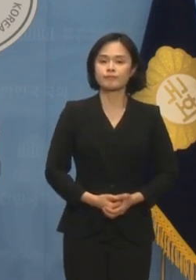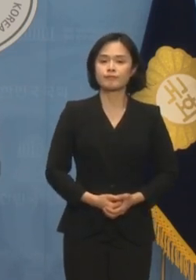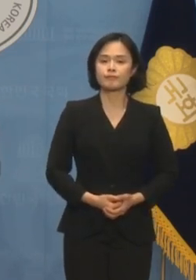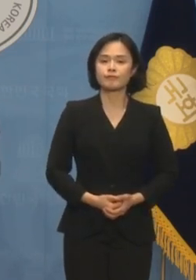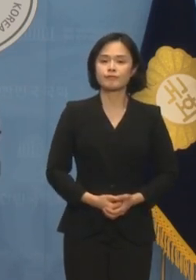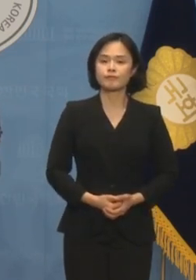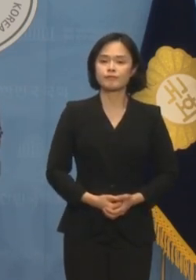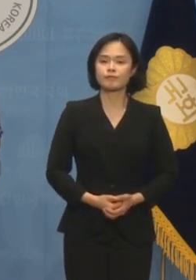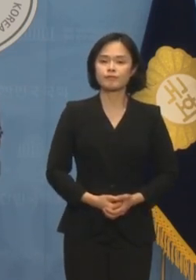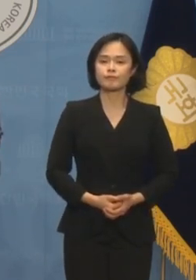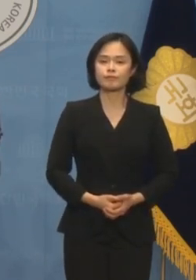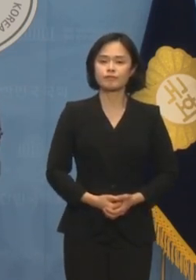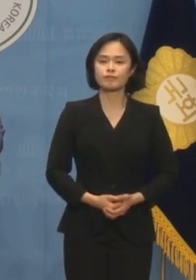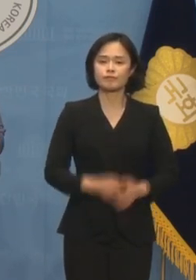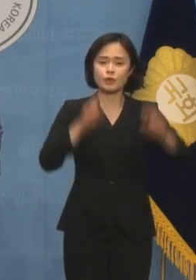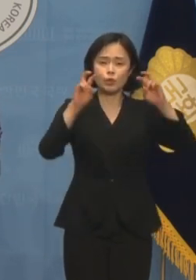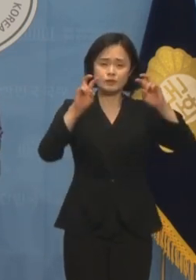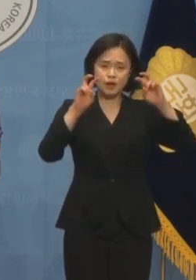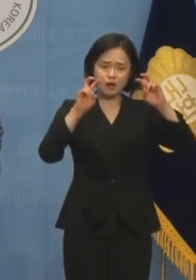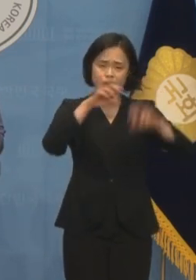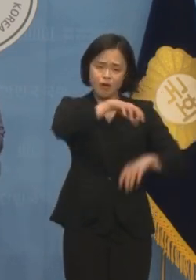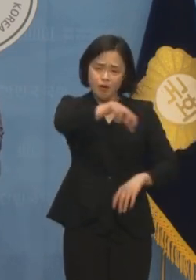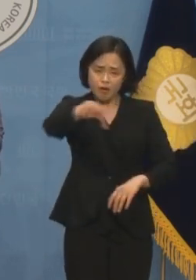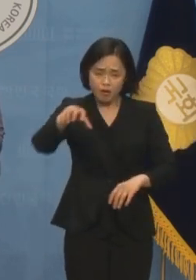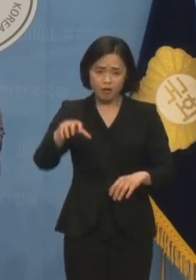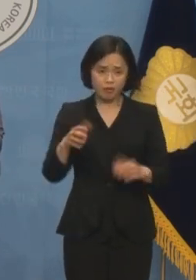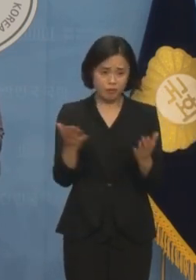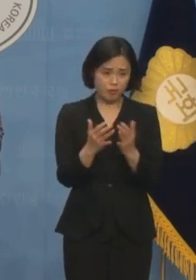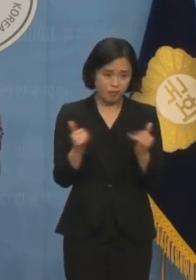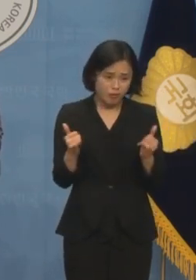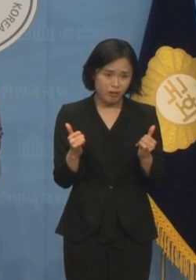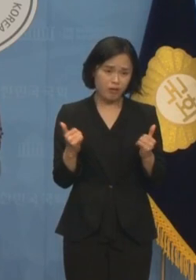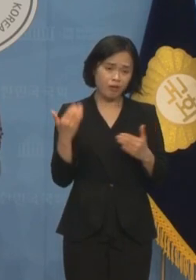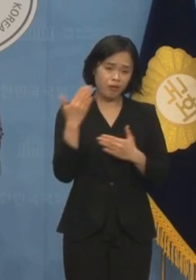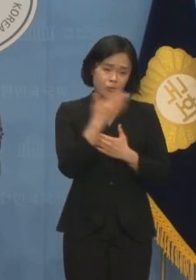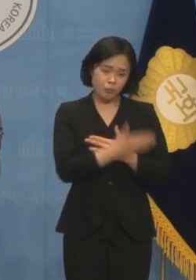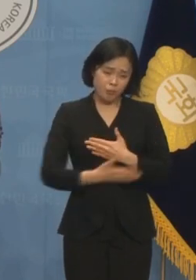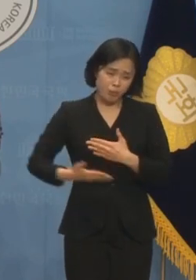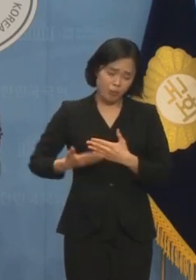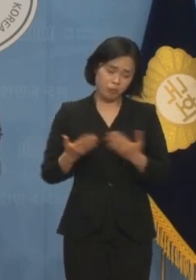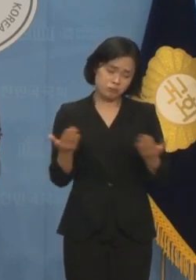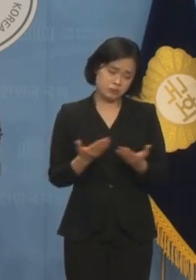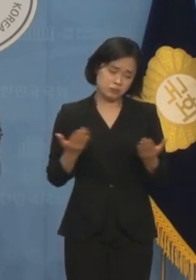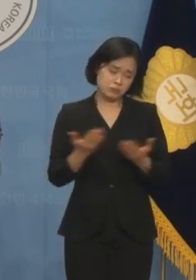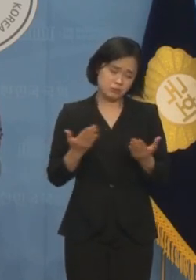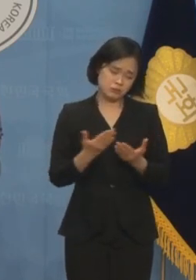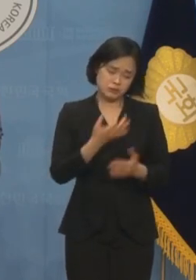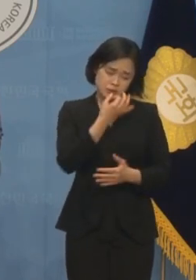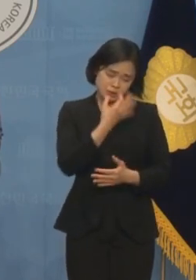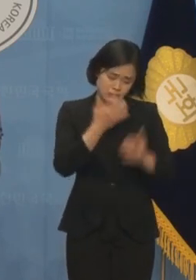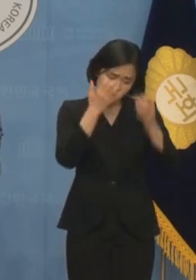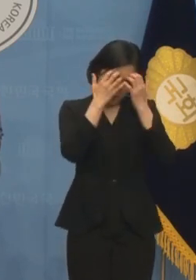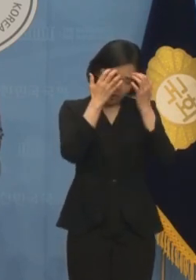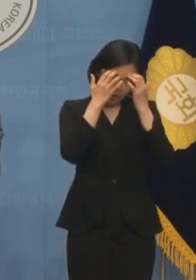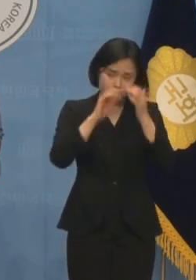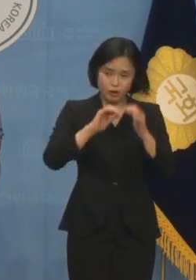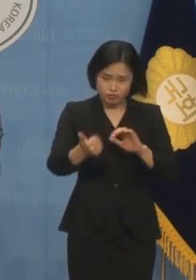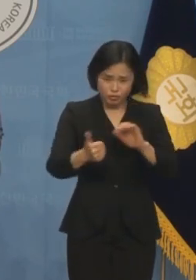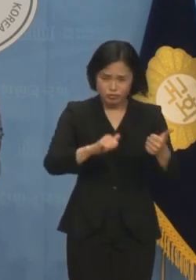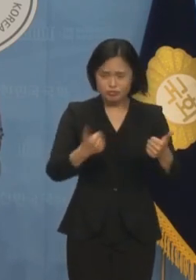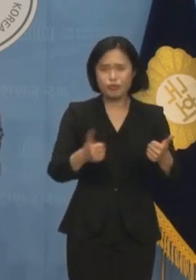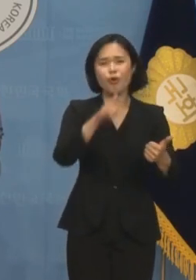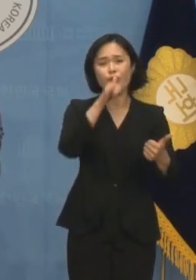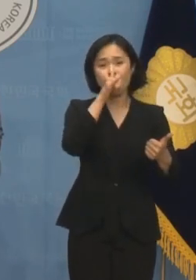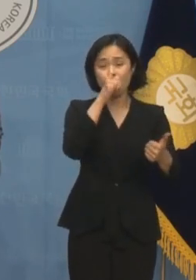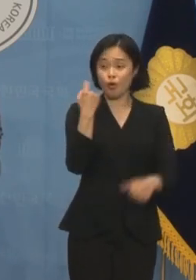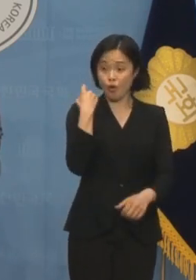계속하여 곳곳에서 우리 노동자들이 죽어나가고 있습니다. 어제 오전 경북 울릉도 공항 건설